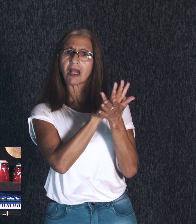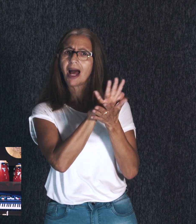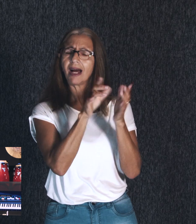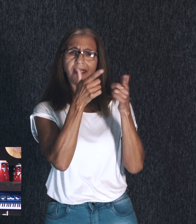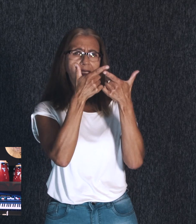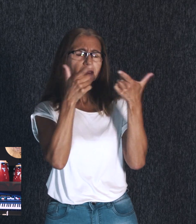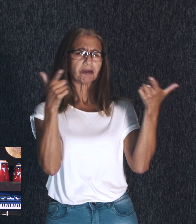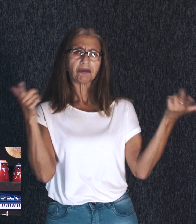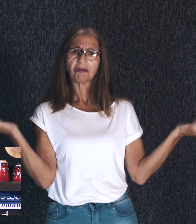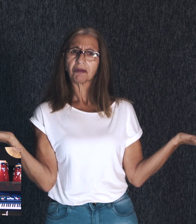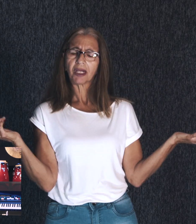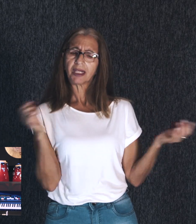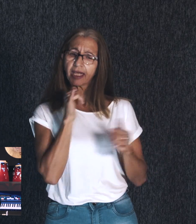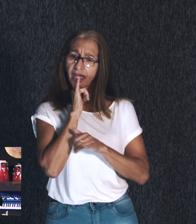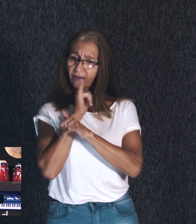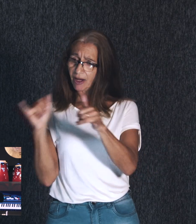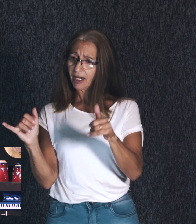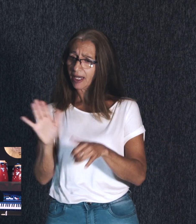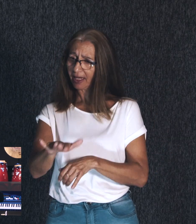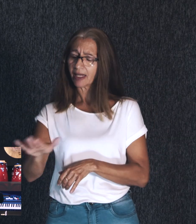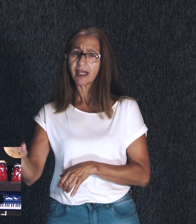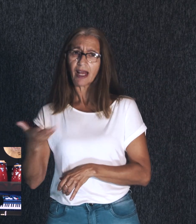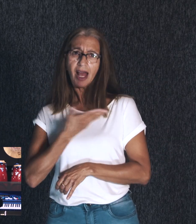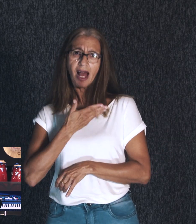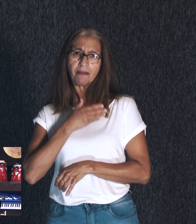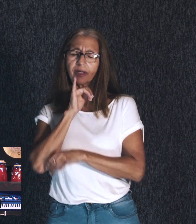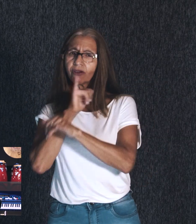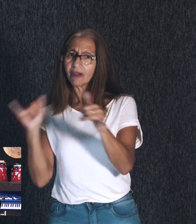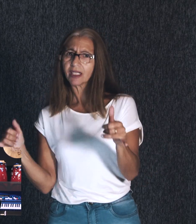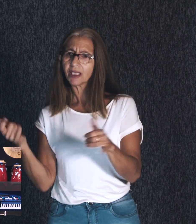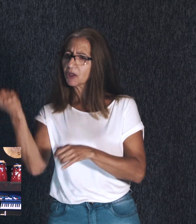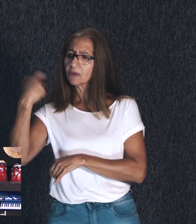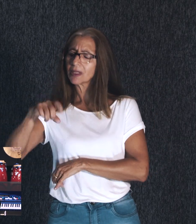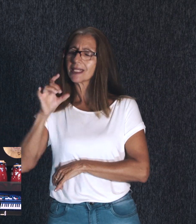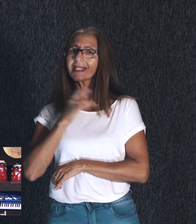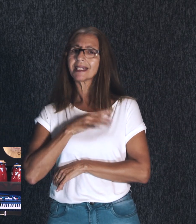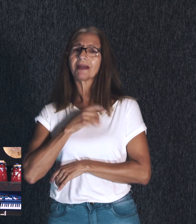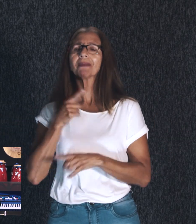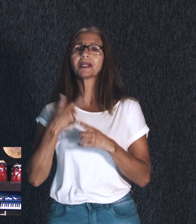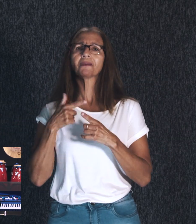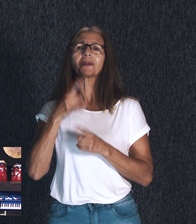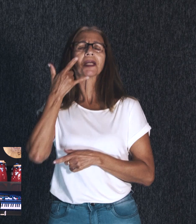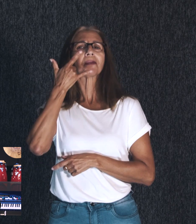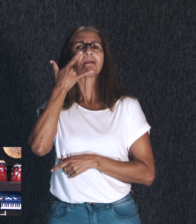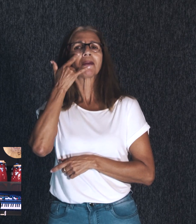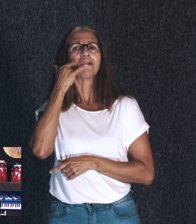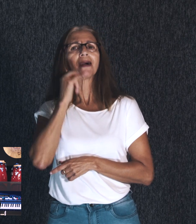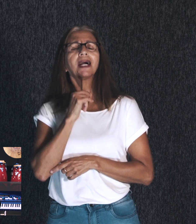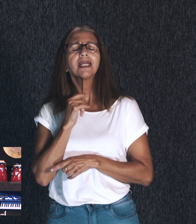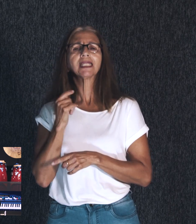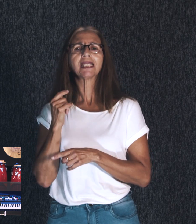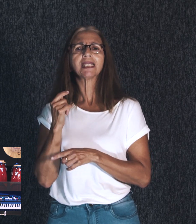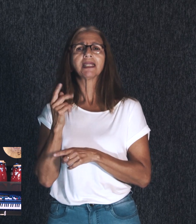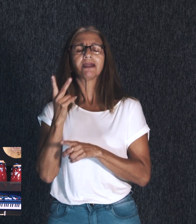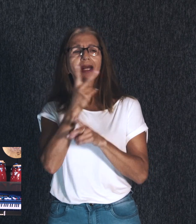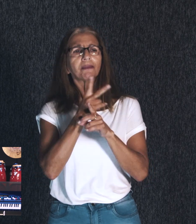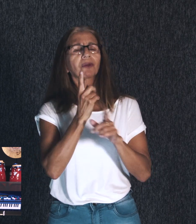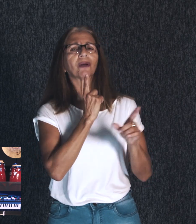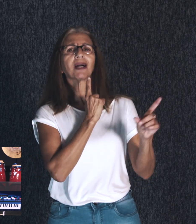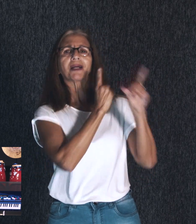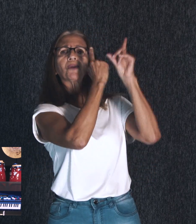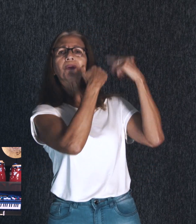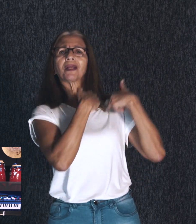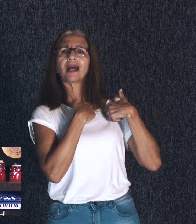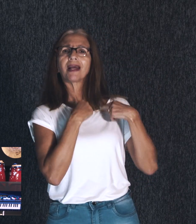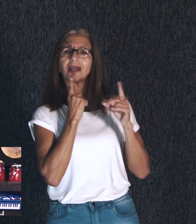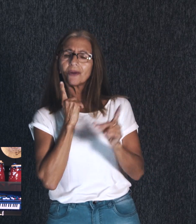Eu falei inclusive para os meus amigos: vocês não precisam ter medo, porque meu pai vai nos achar. Não fiquem com medo, porque